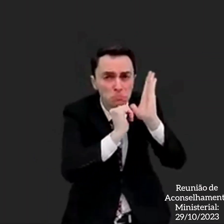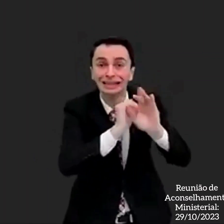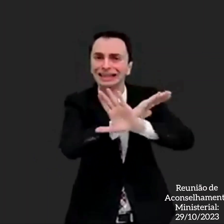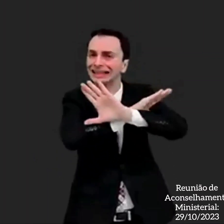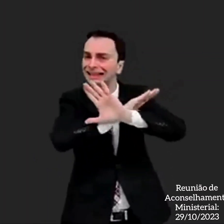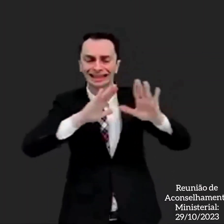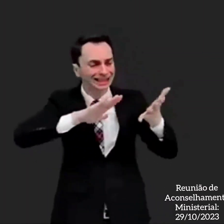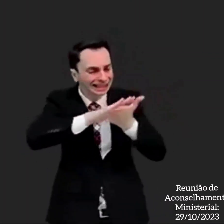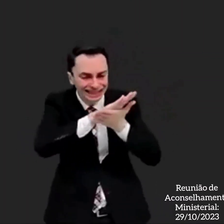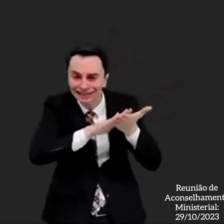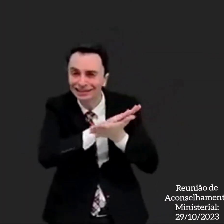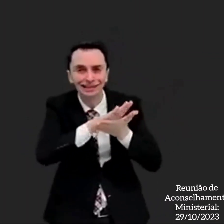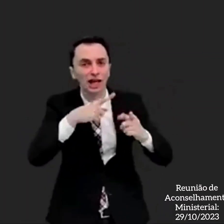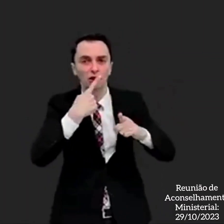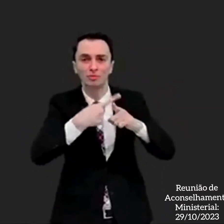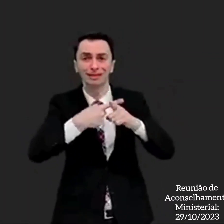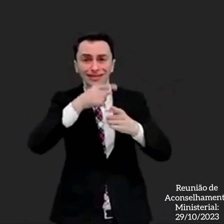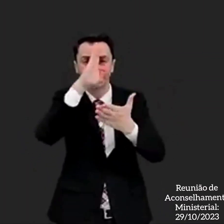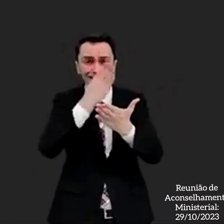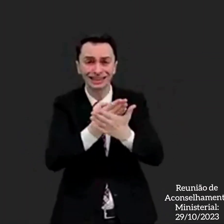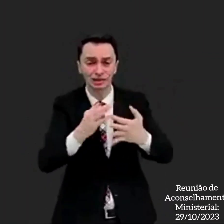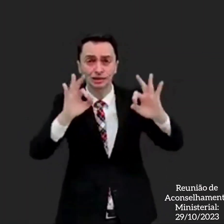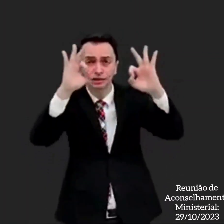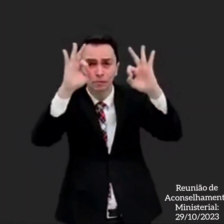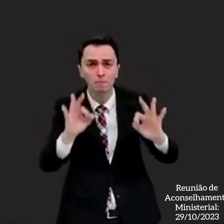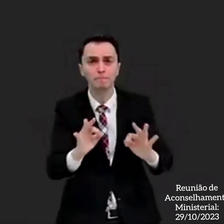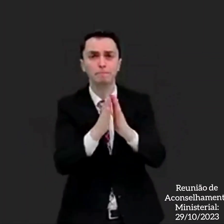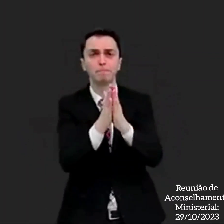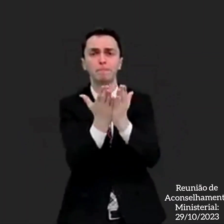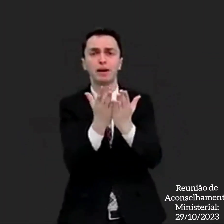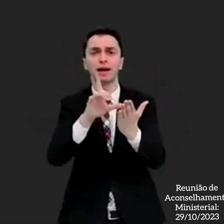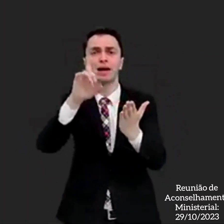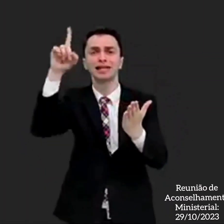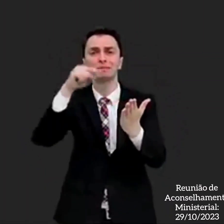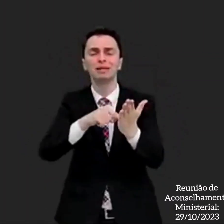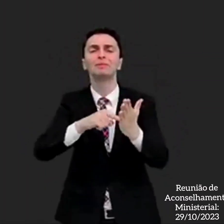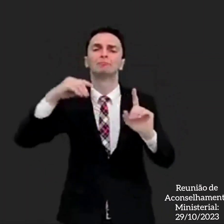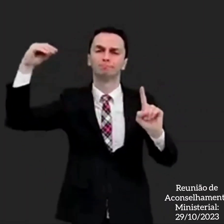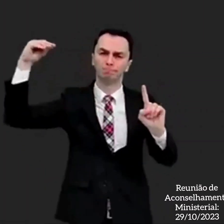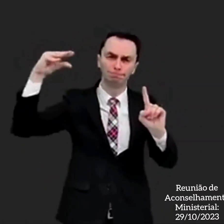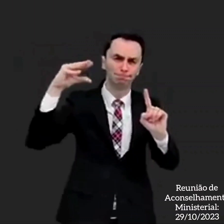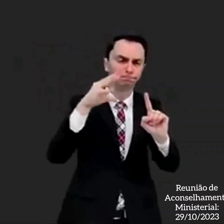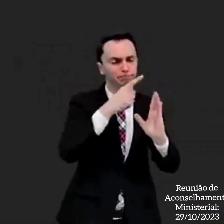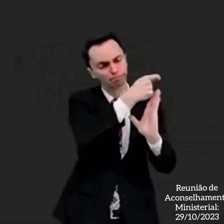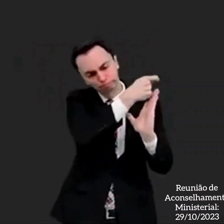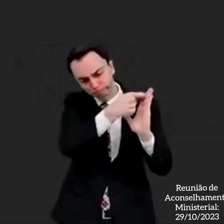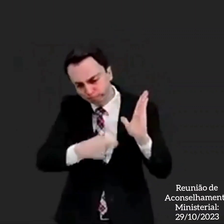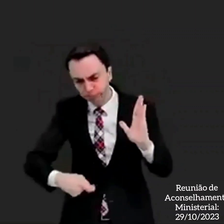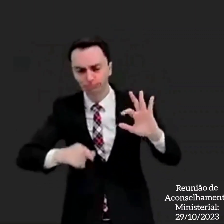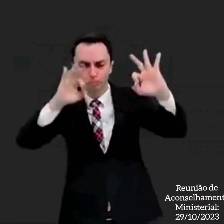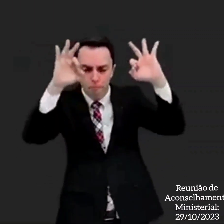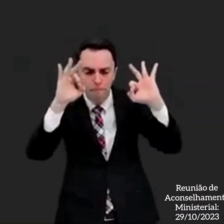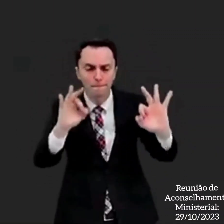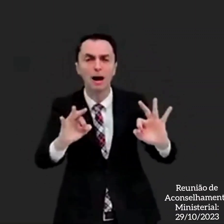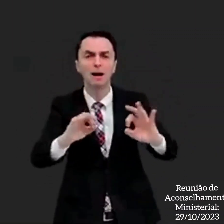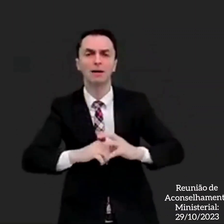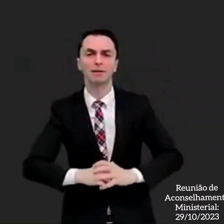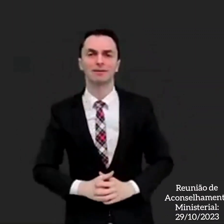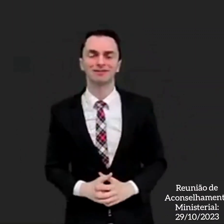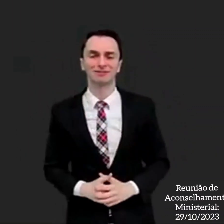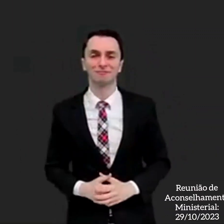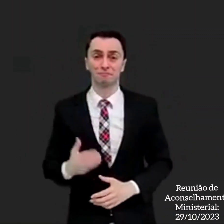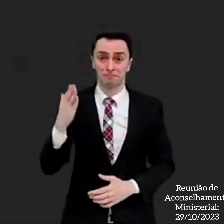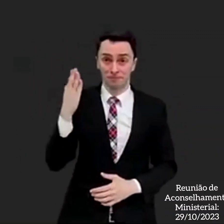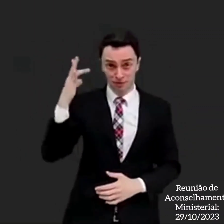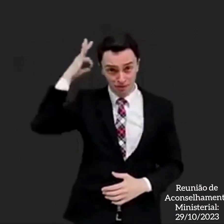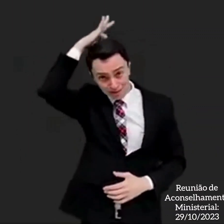por crermos na integridade e na totalidade de sua inspiração, absolutamente iluminada